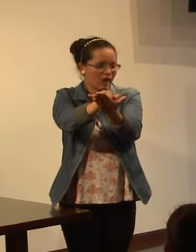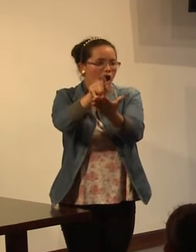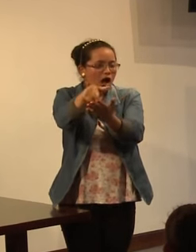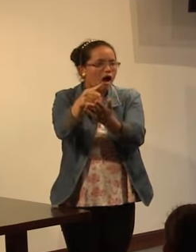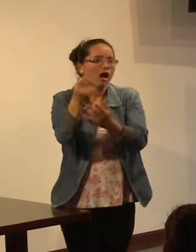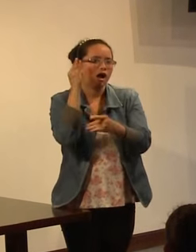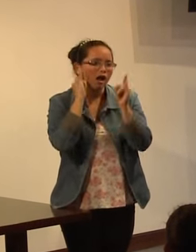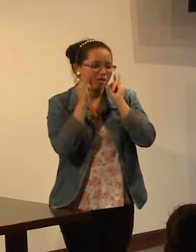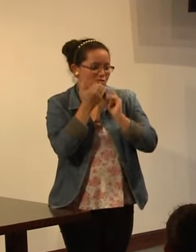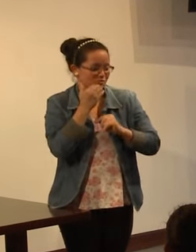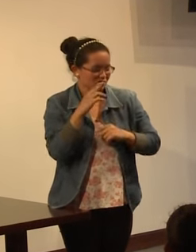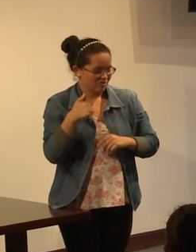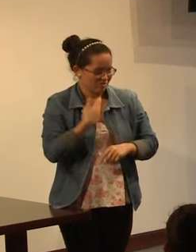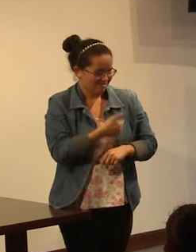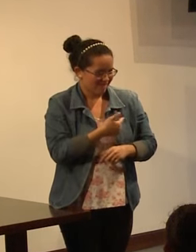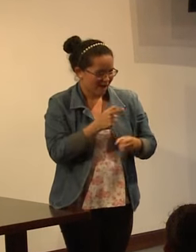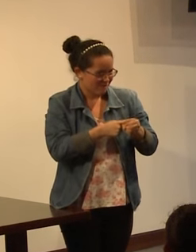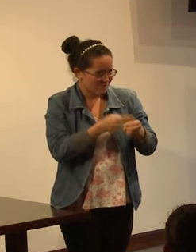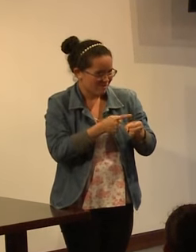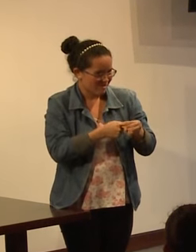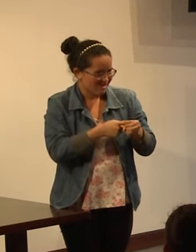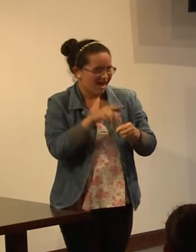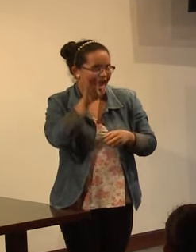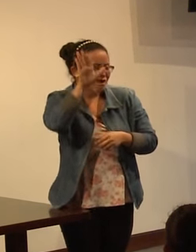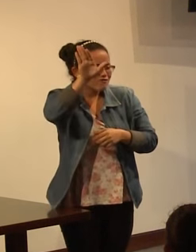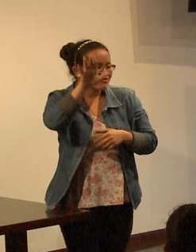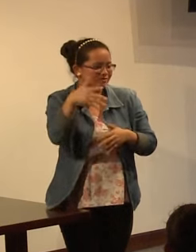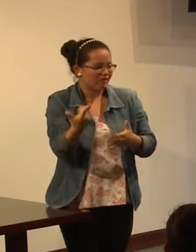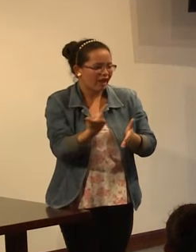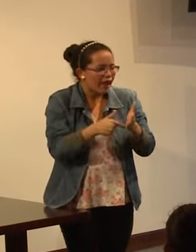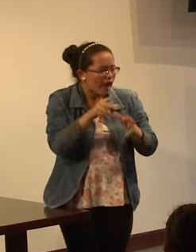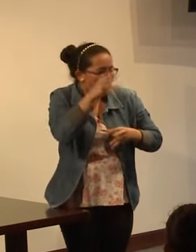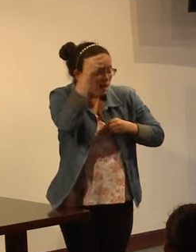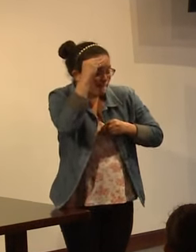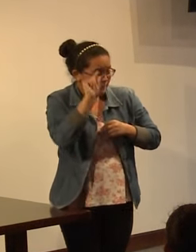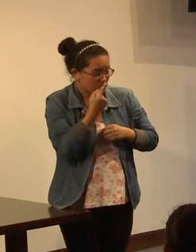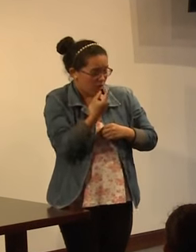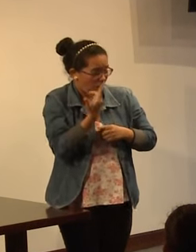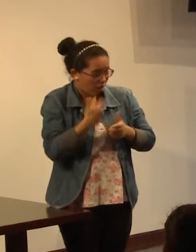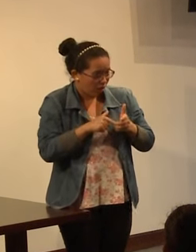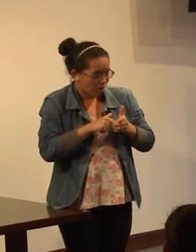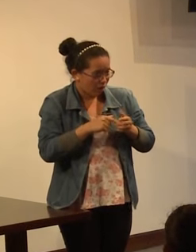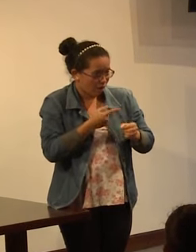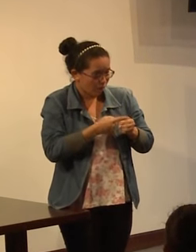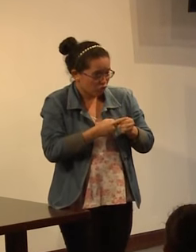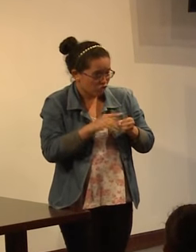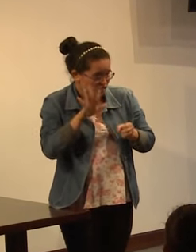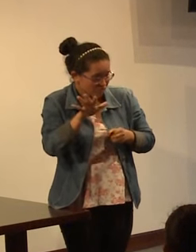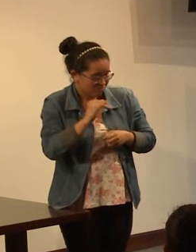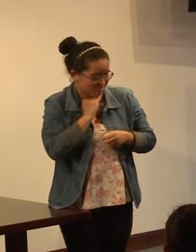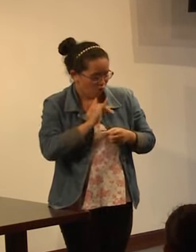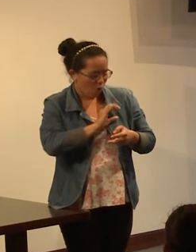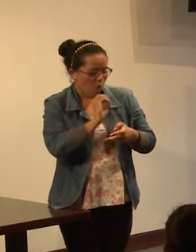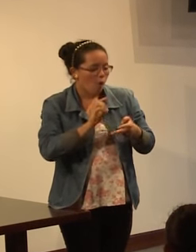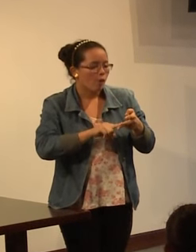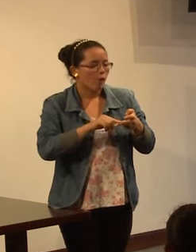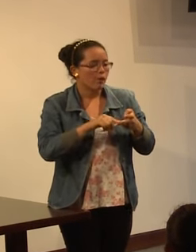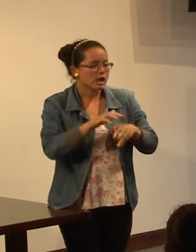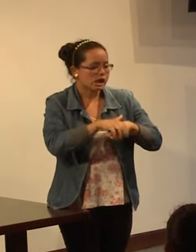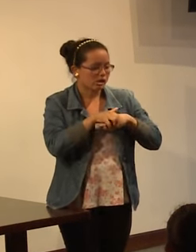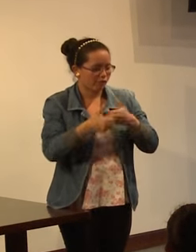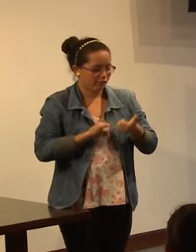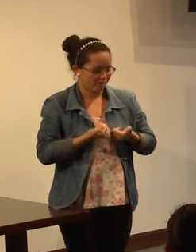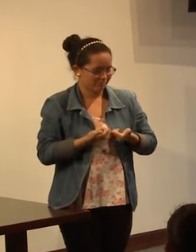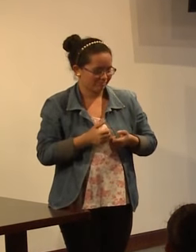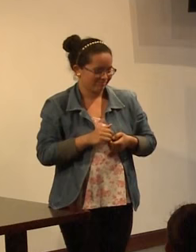en Japón, ¿qué aprende a hablar? ¿Español o japonés? Es por la misma razón, o es más inteligente, ¿no? La misma cosa, o sea, tiene las mismas características,